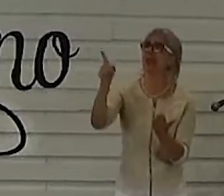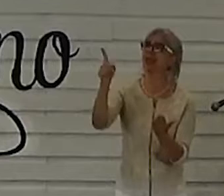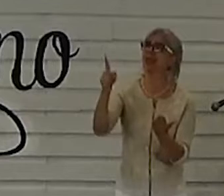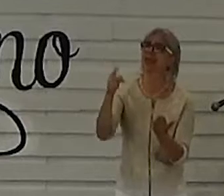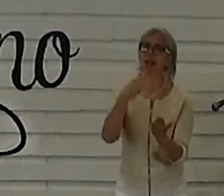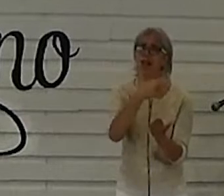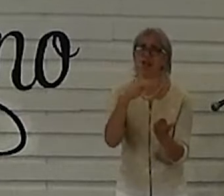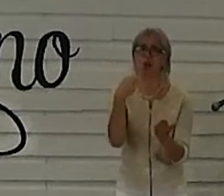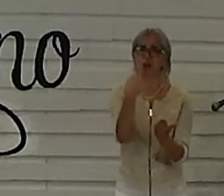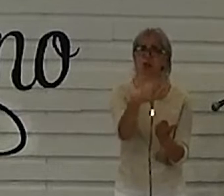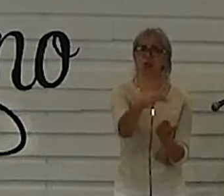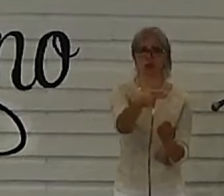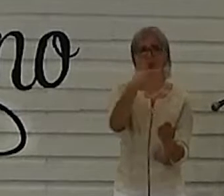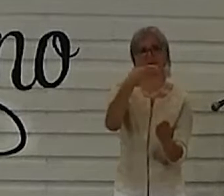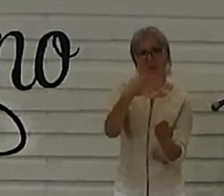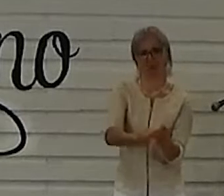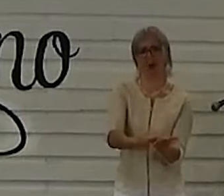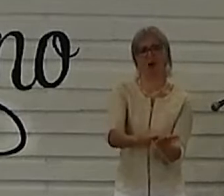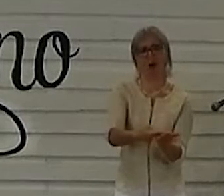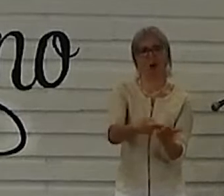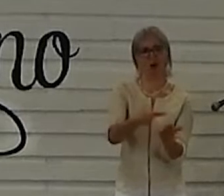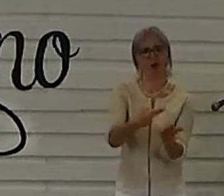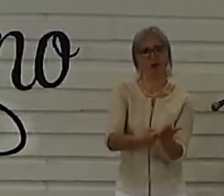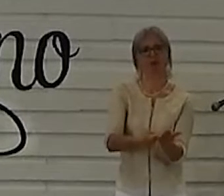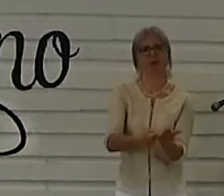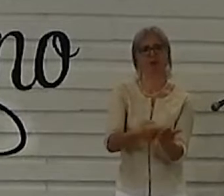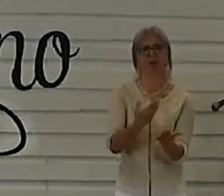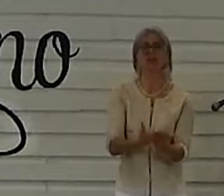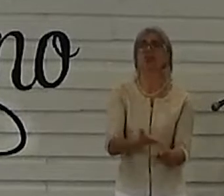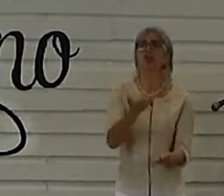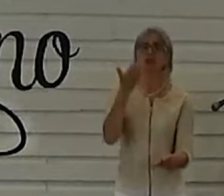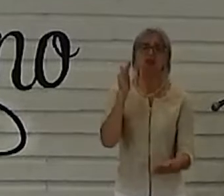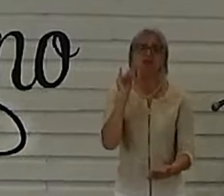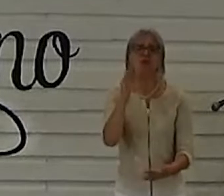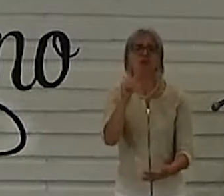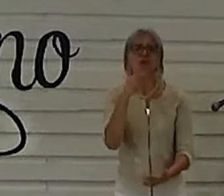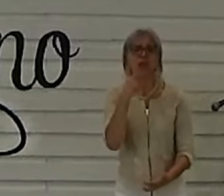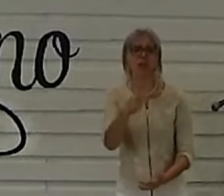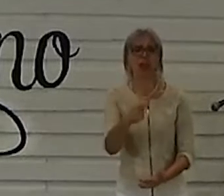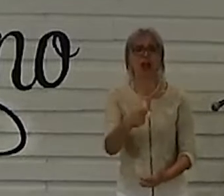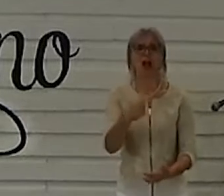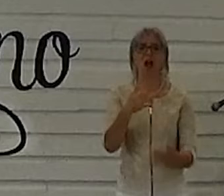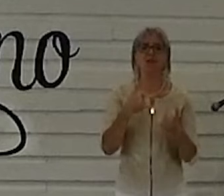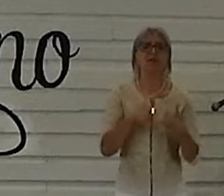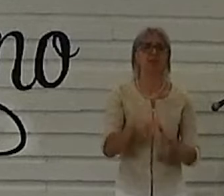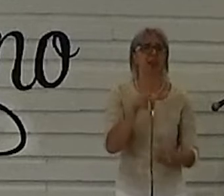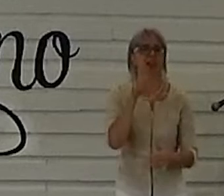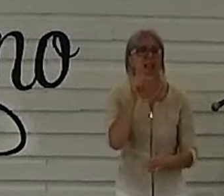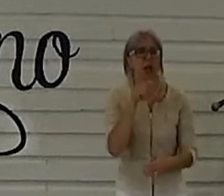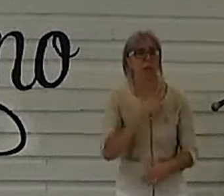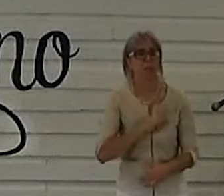dirà: bene hai fatto, figlia mia, perché hai accompagnato le persone in chiesa.